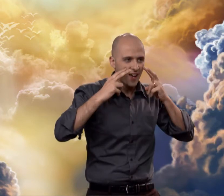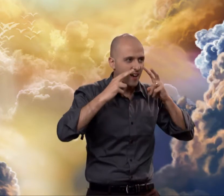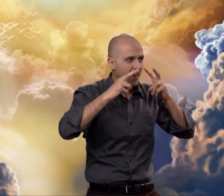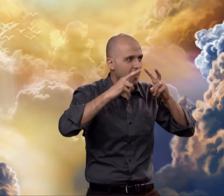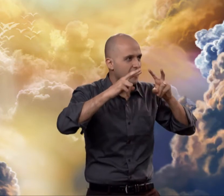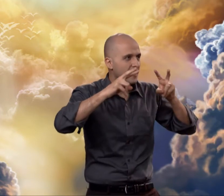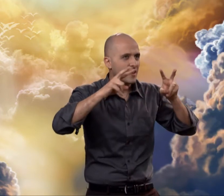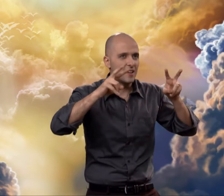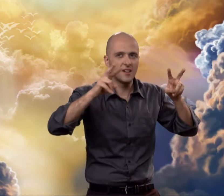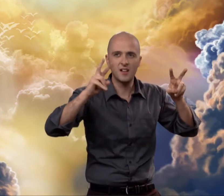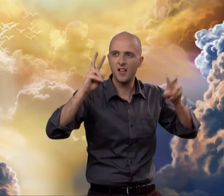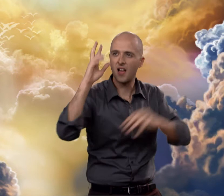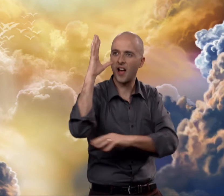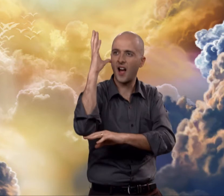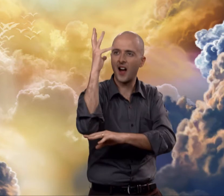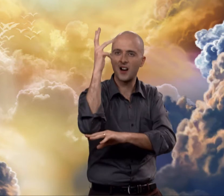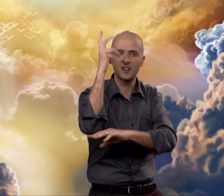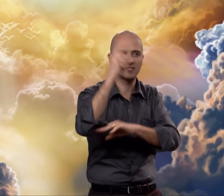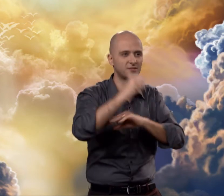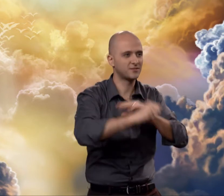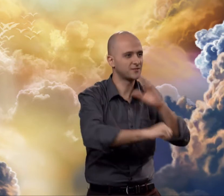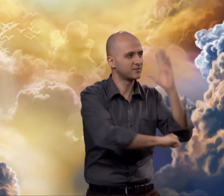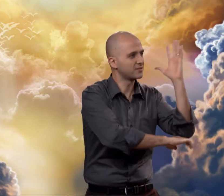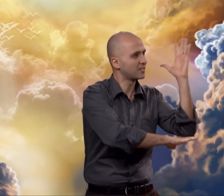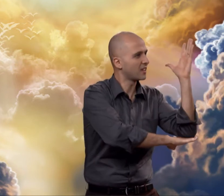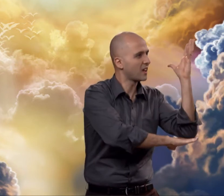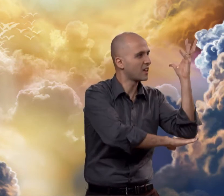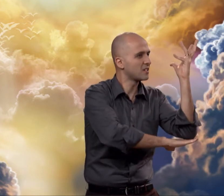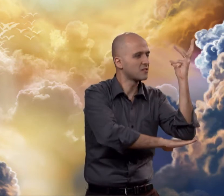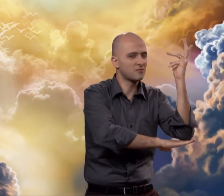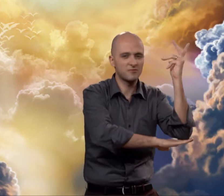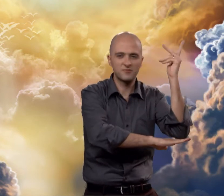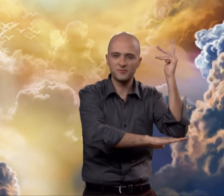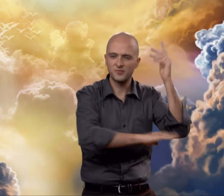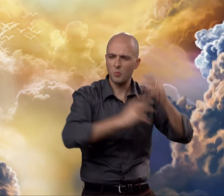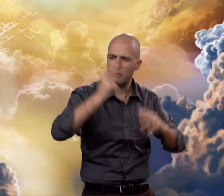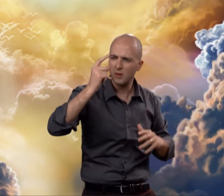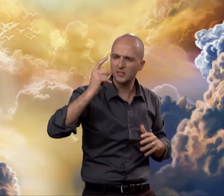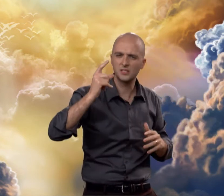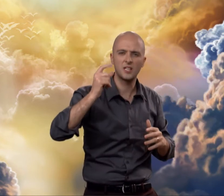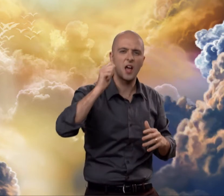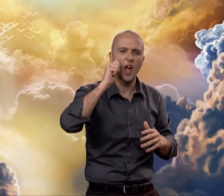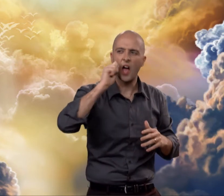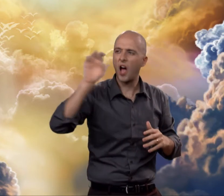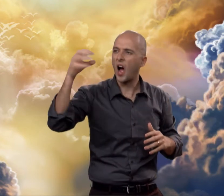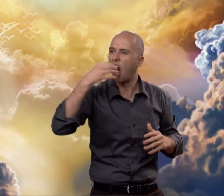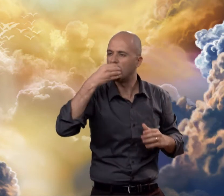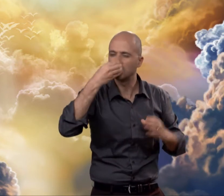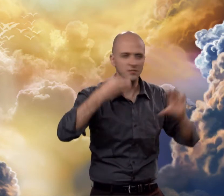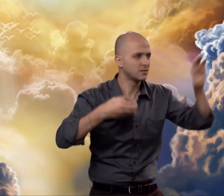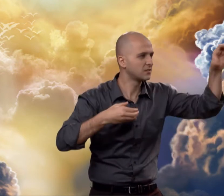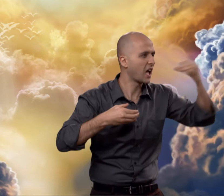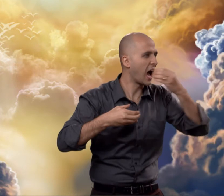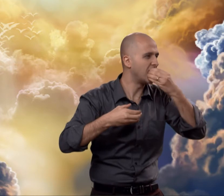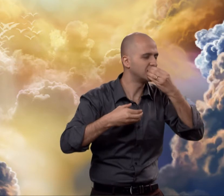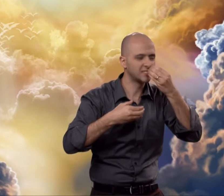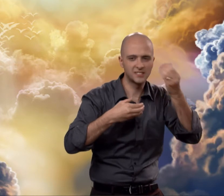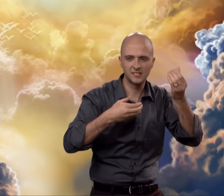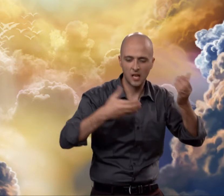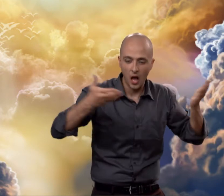jamais alguém teve experiência semelhante. Eles seguem o Cordeiro por onde quer que ele vá. Esses, tendo sido